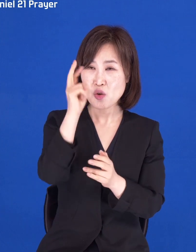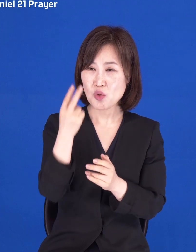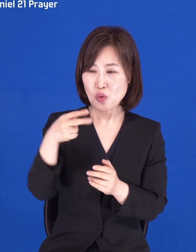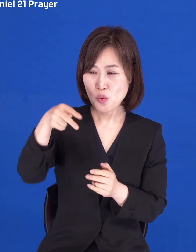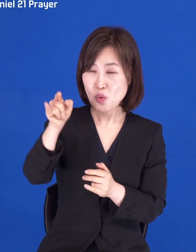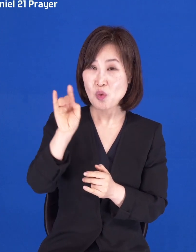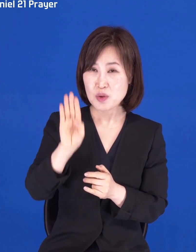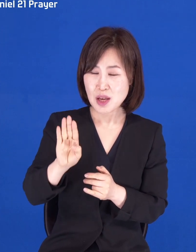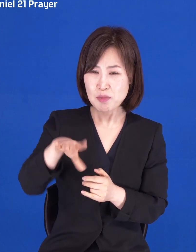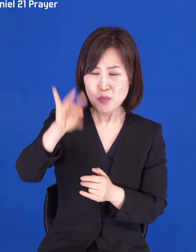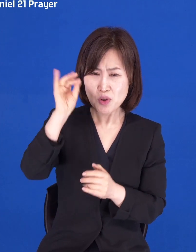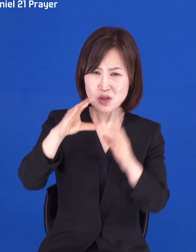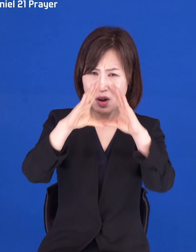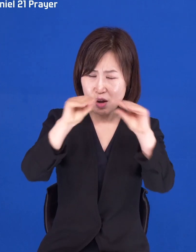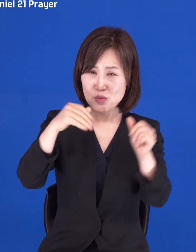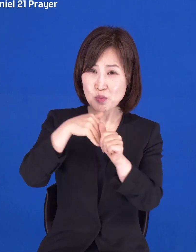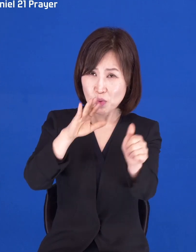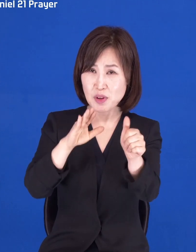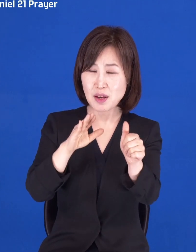광야 같은,